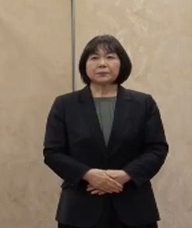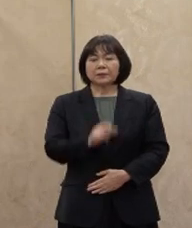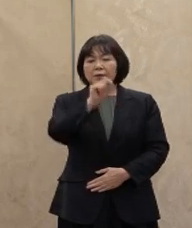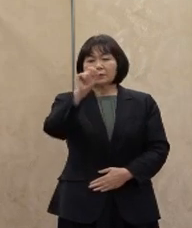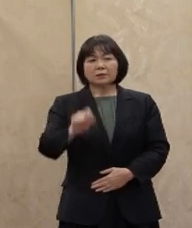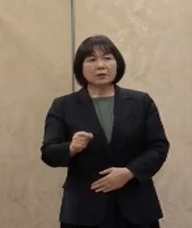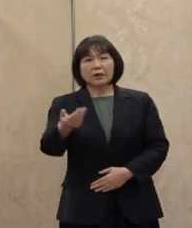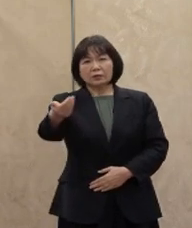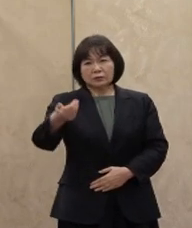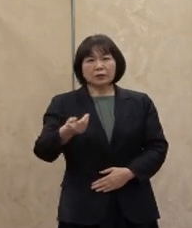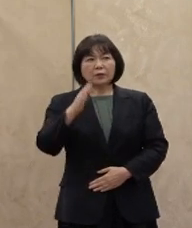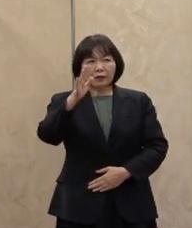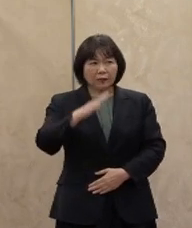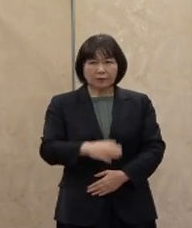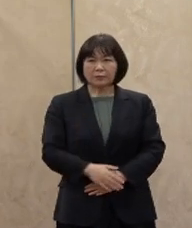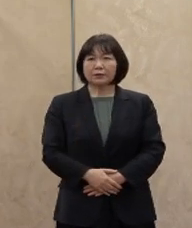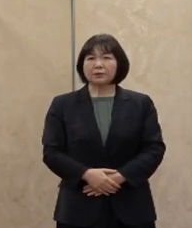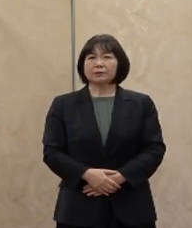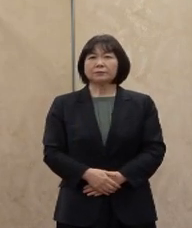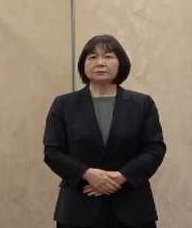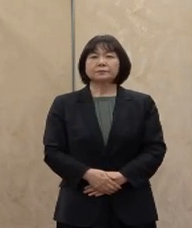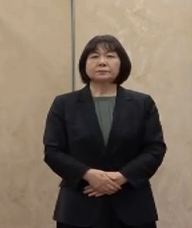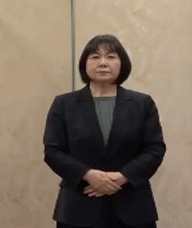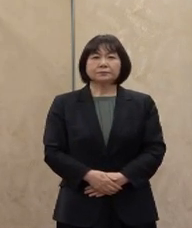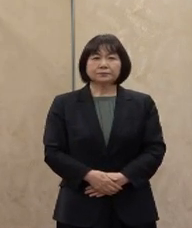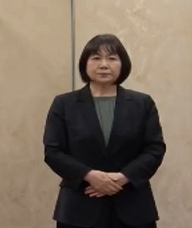次のご質問お願いします。